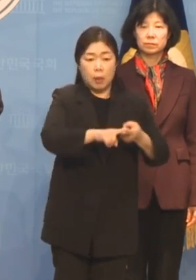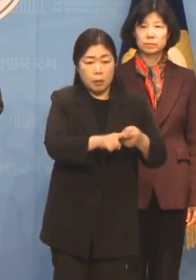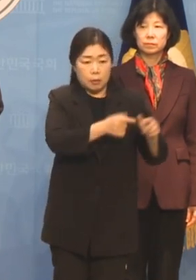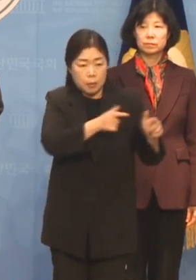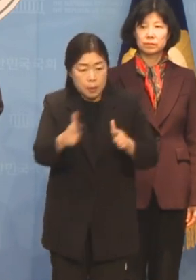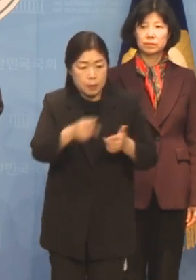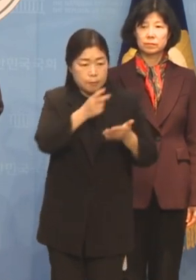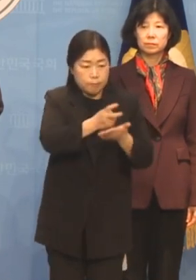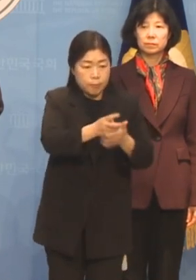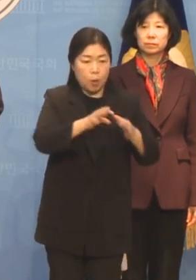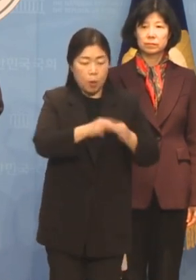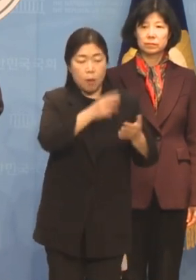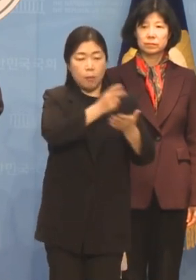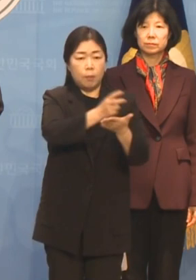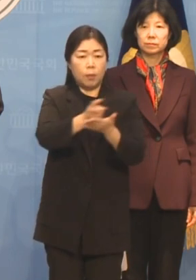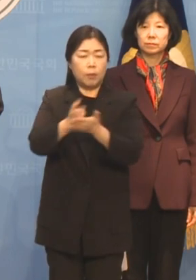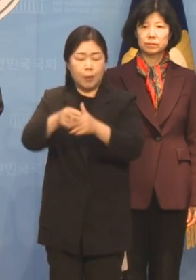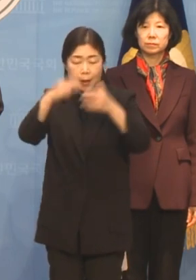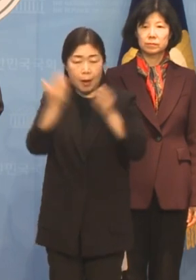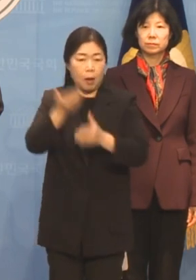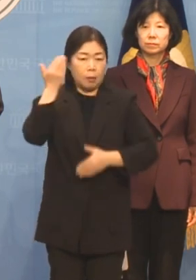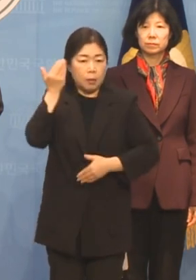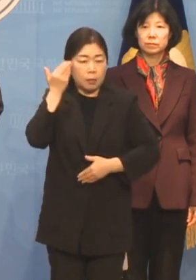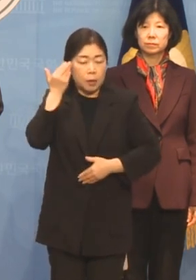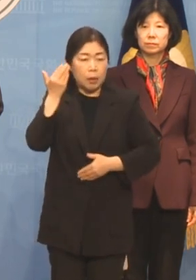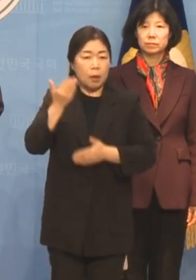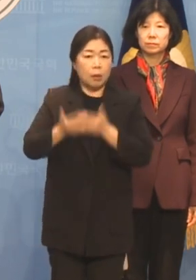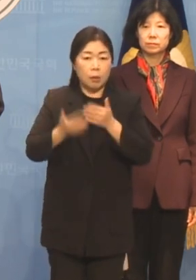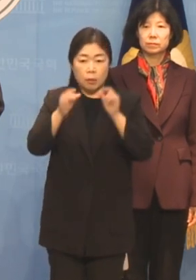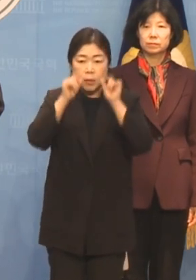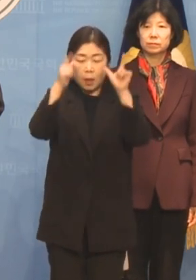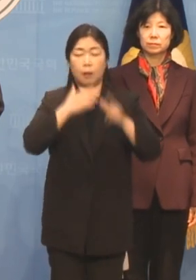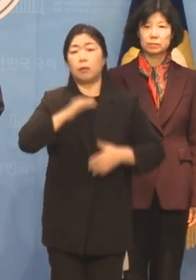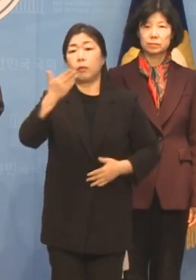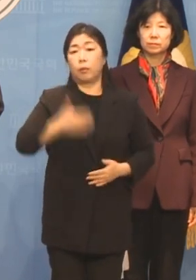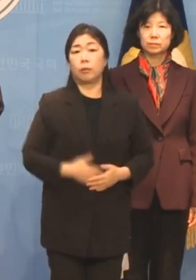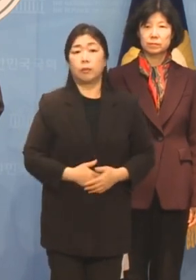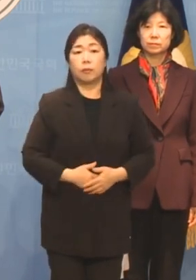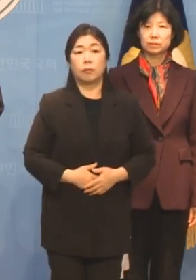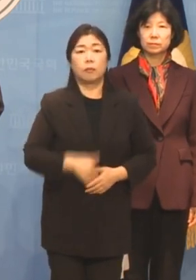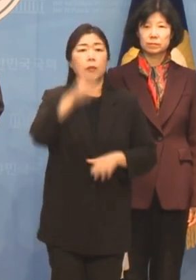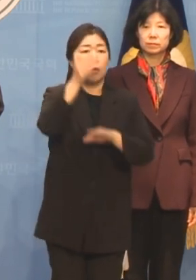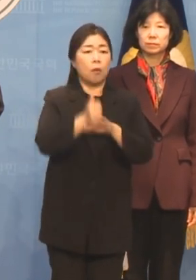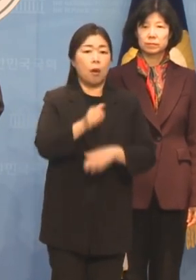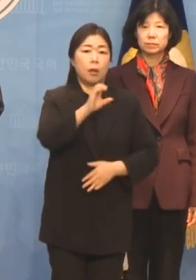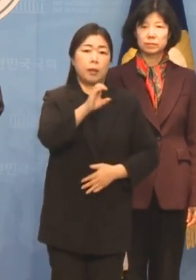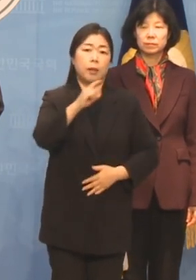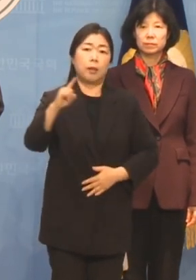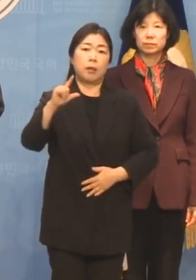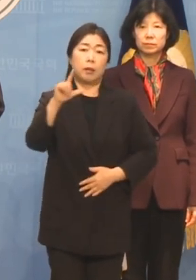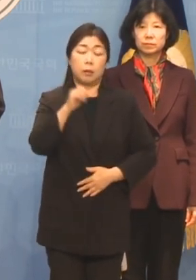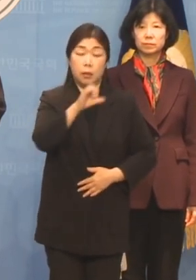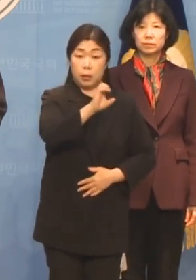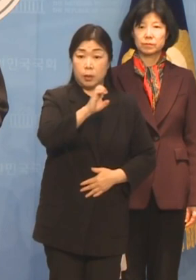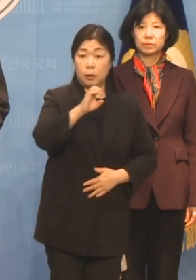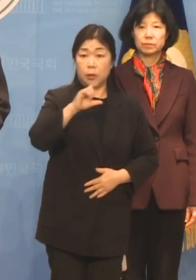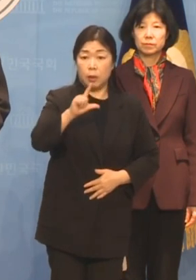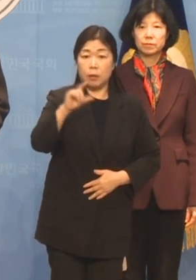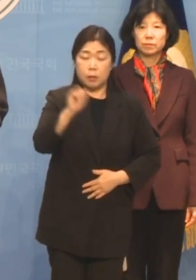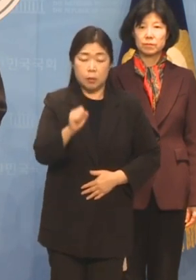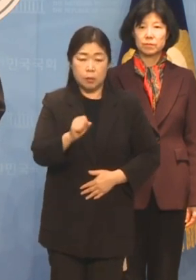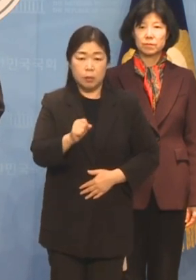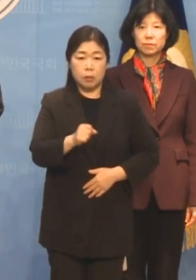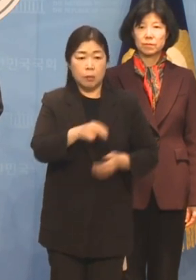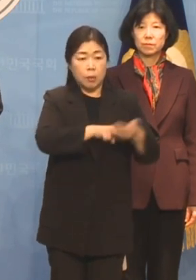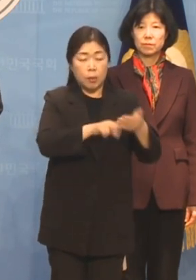등 관련법에 대해 상당한 수준의 지식을 갖추게 되었으며 ELS 상품의 특징과 위험성도 숙지하게